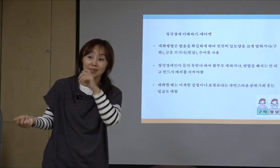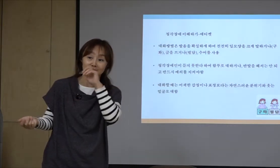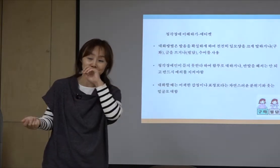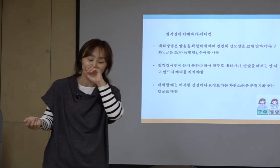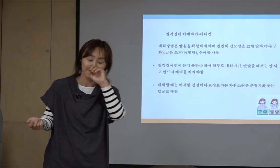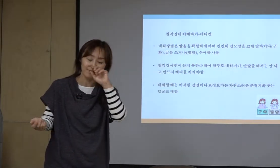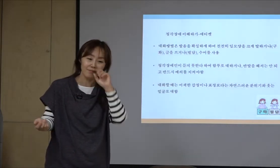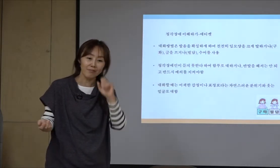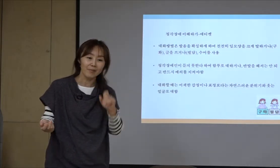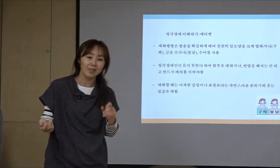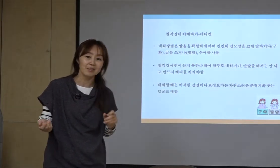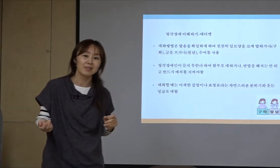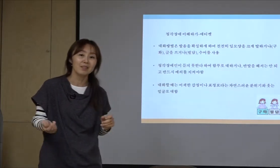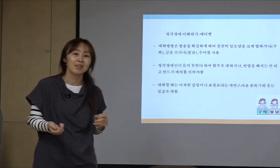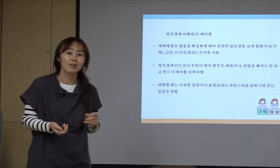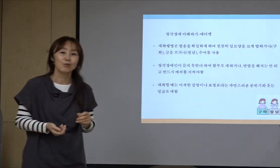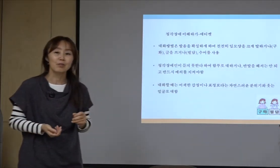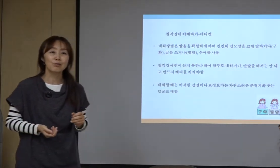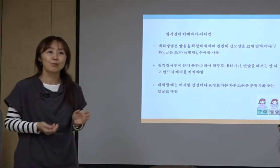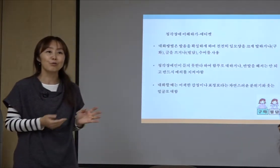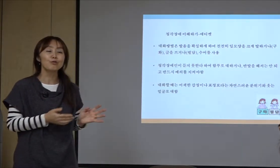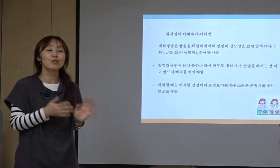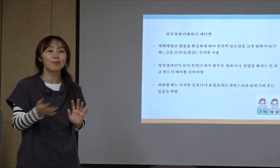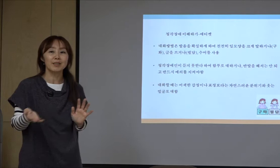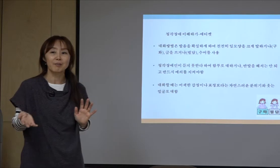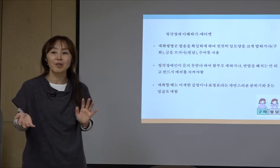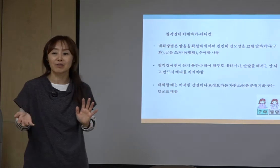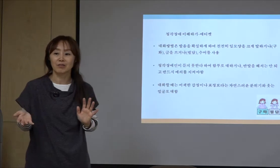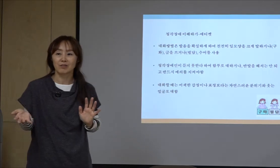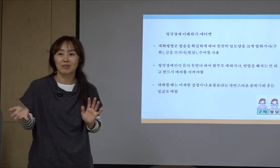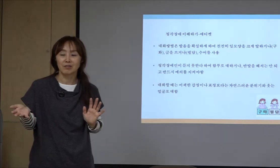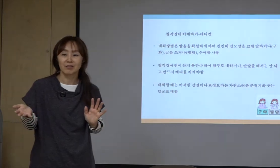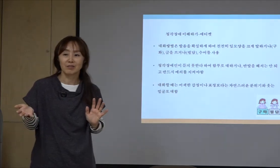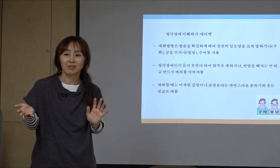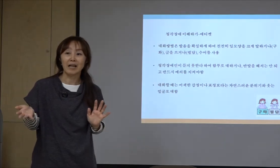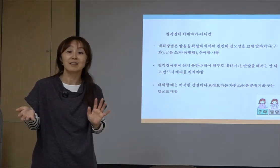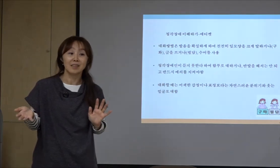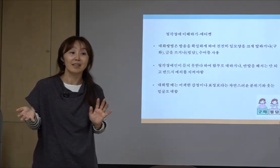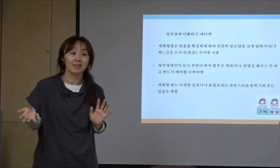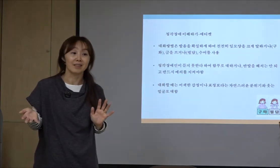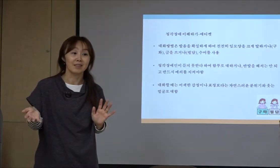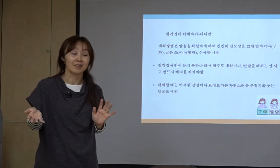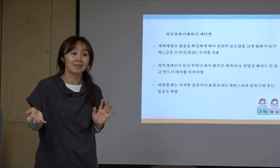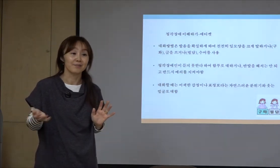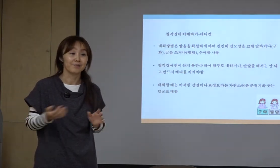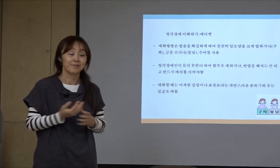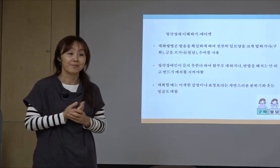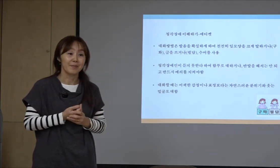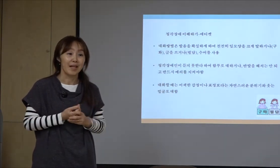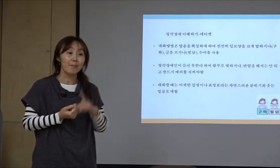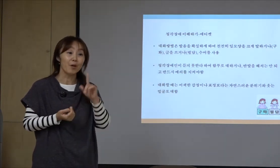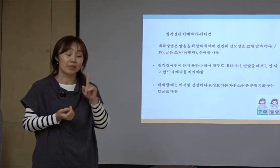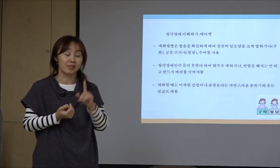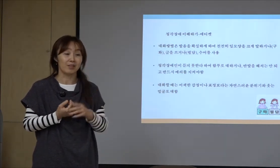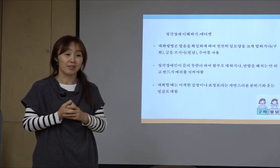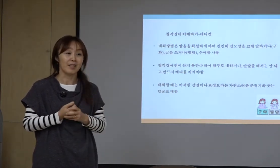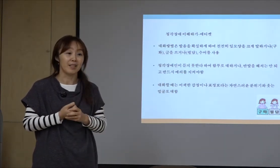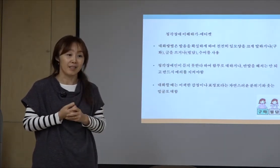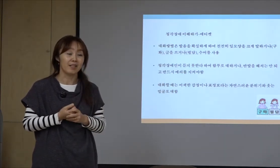되잖아요. 그러니까는 수화는 좀 꾸준히만 하면 가능한 시험이 그러면 1년에 한 번 있어요. 네, 1년에